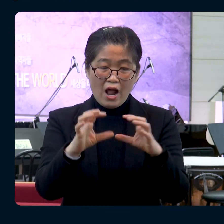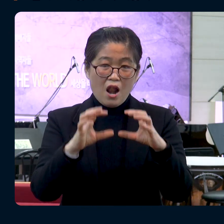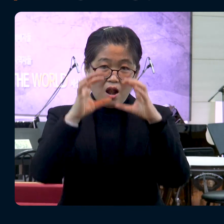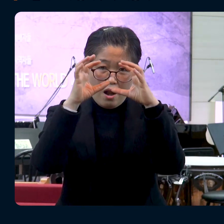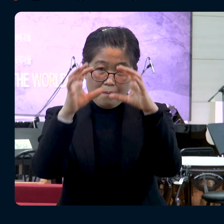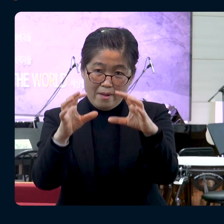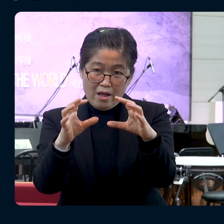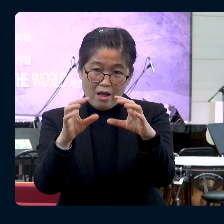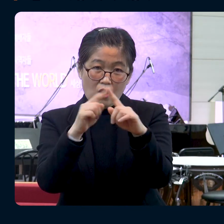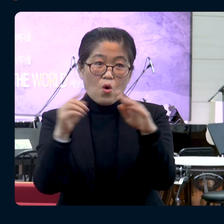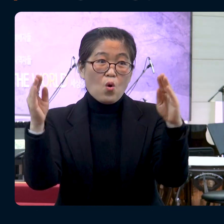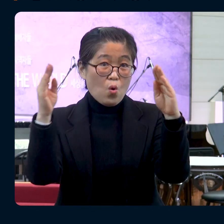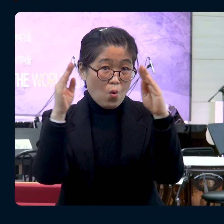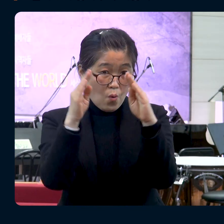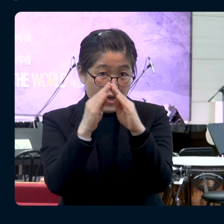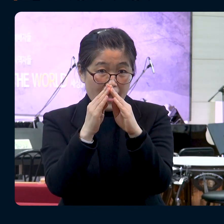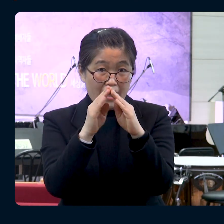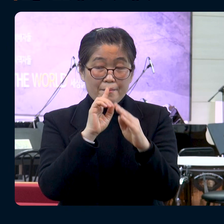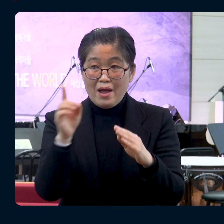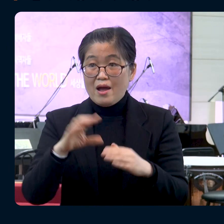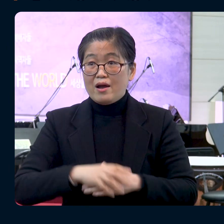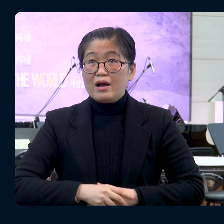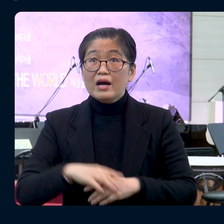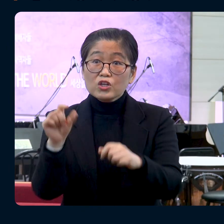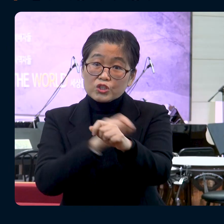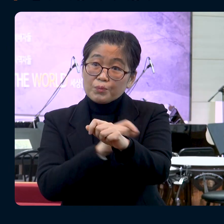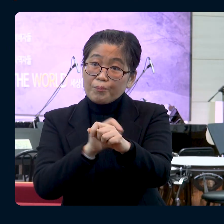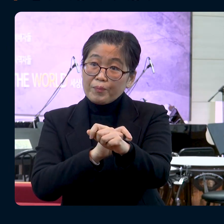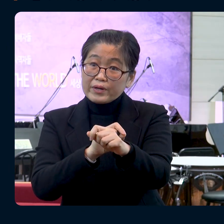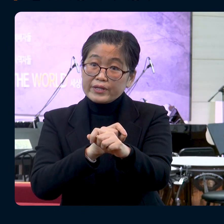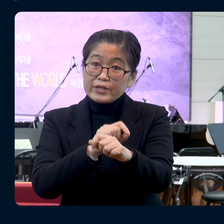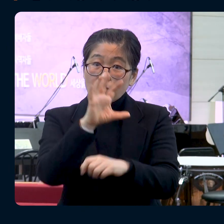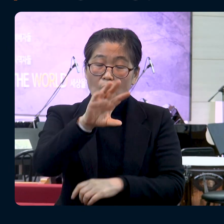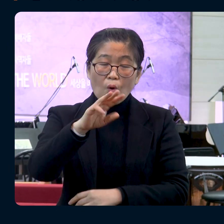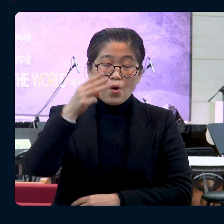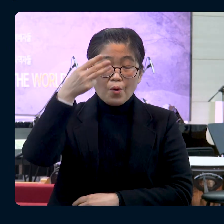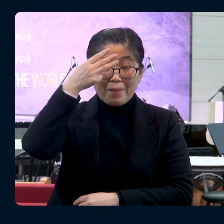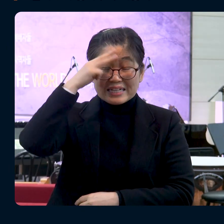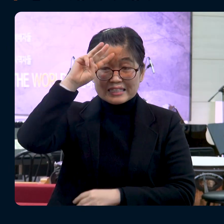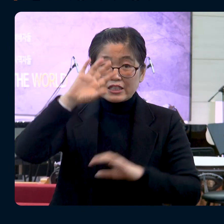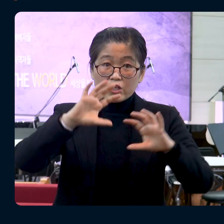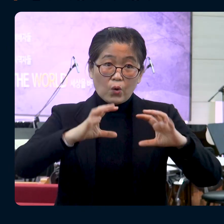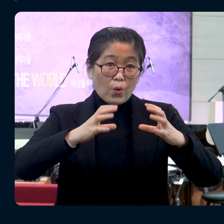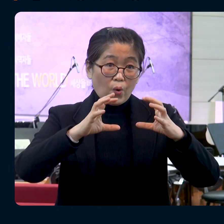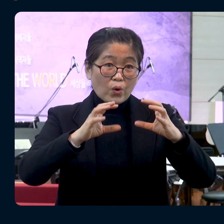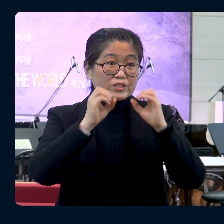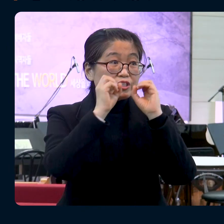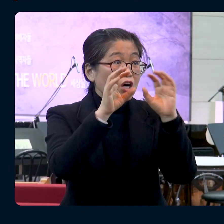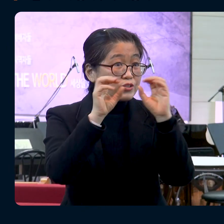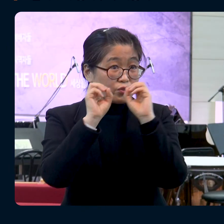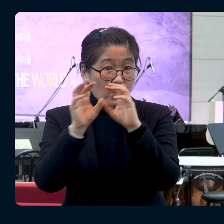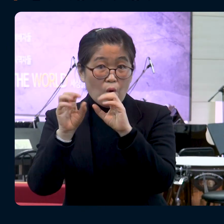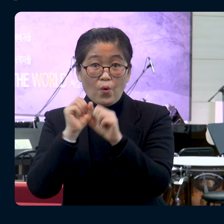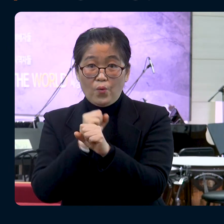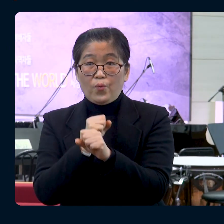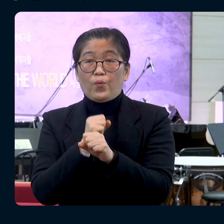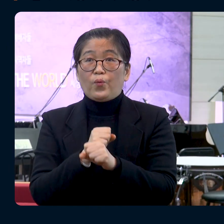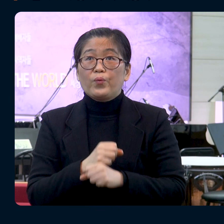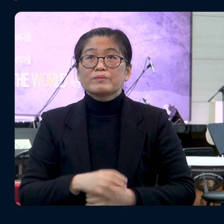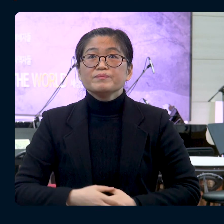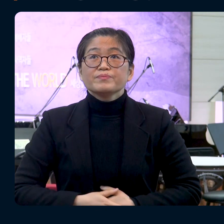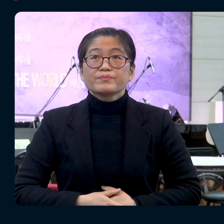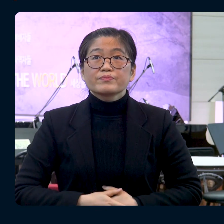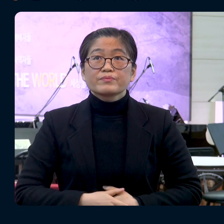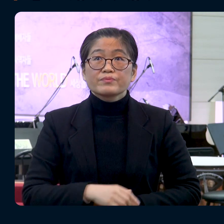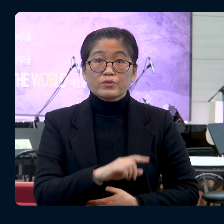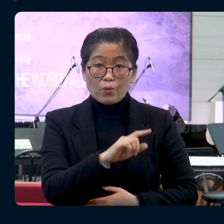Church, 열방교회 아니었습니까? 그러니까 선교를 하는, 특별히 어디 선교를 하냐면 멕시코와 중남미 선교를 강한